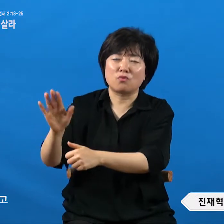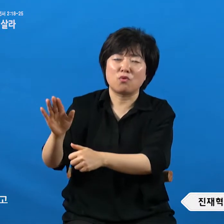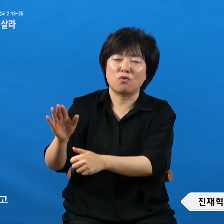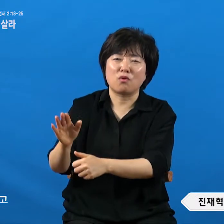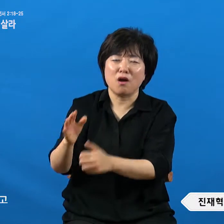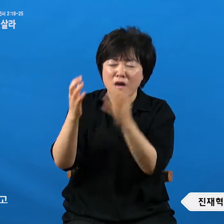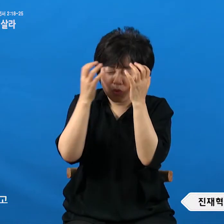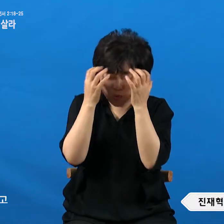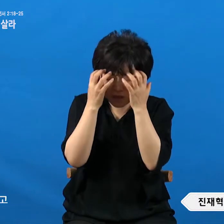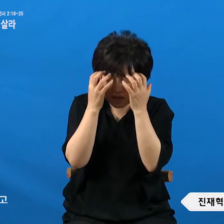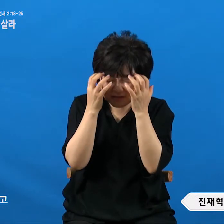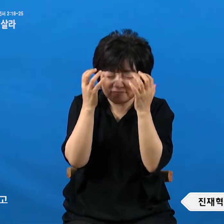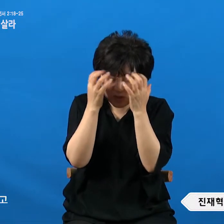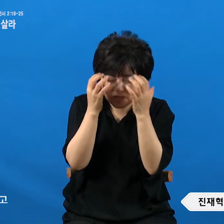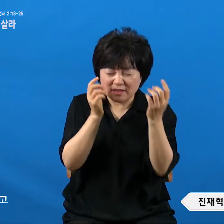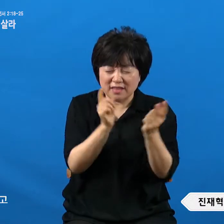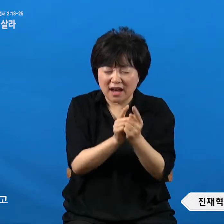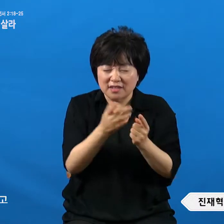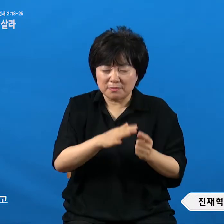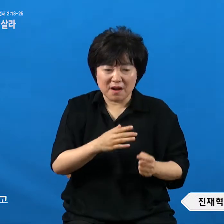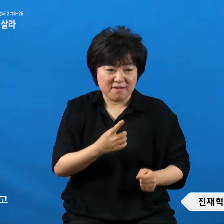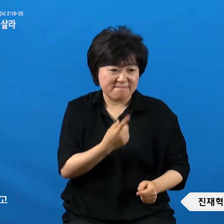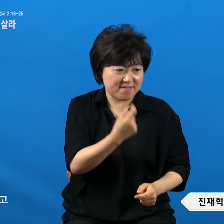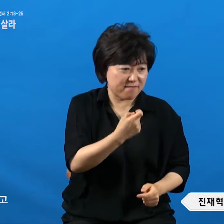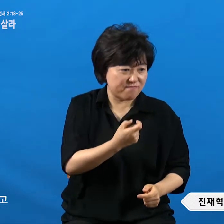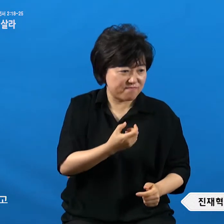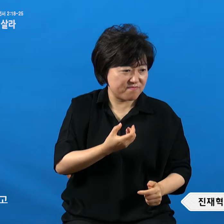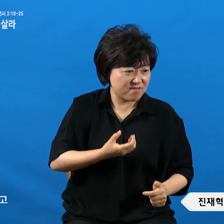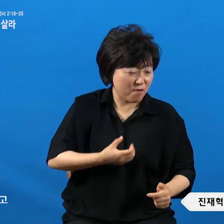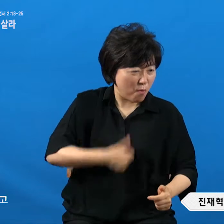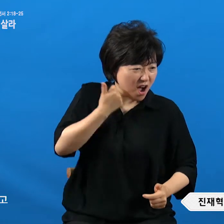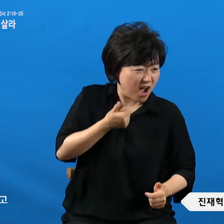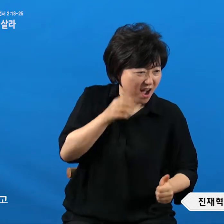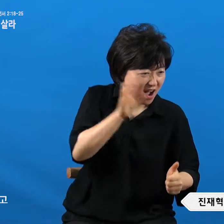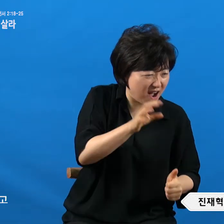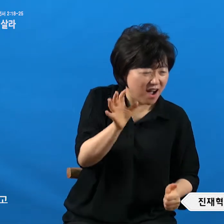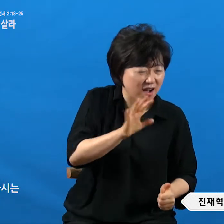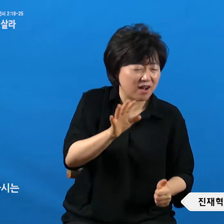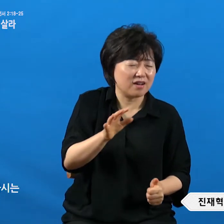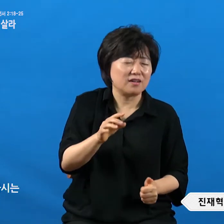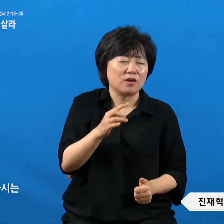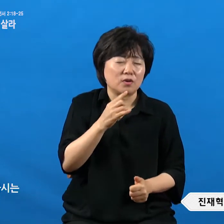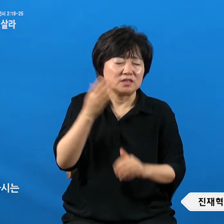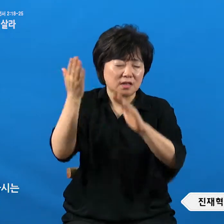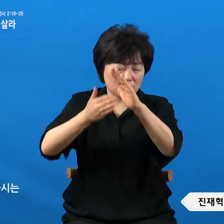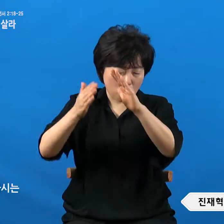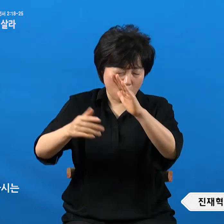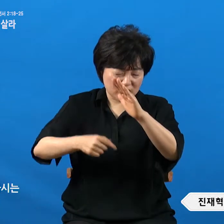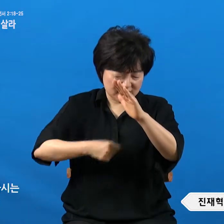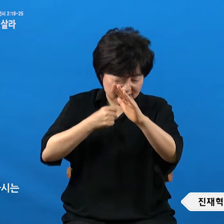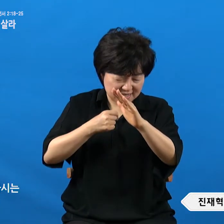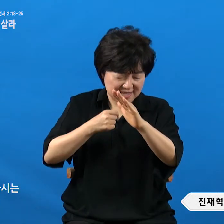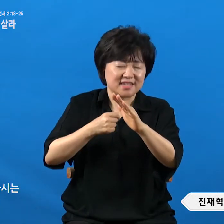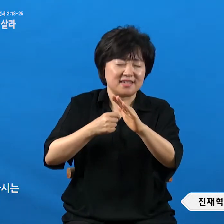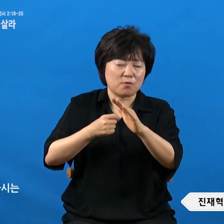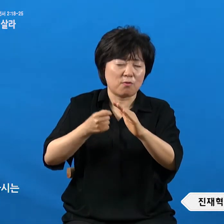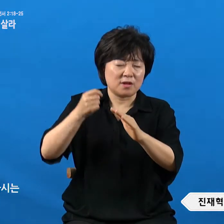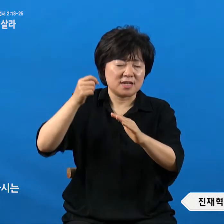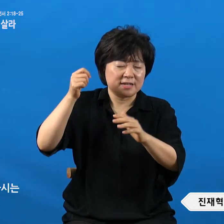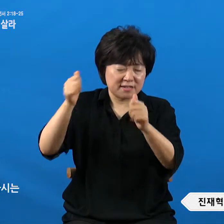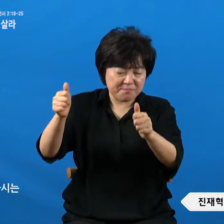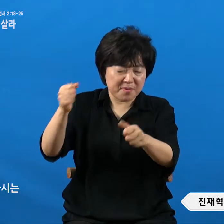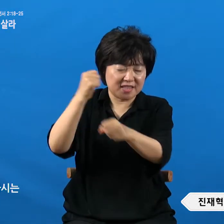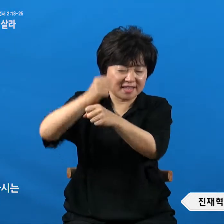당하시되 위협하지 아니하시고 오직 공의로 심판하시는 이에게 부탁하시며. 주님이 그